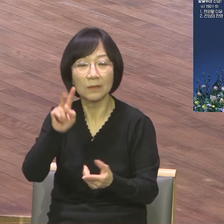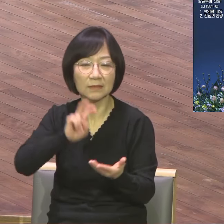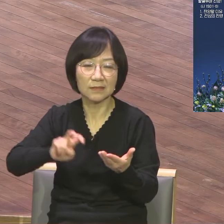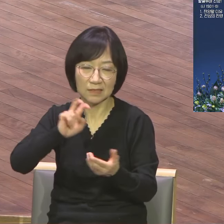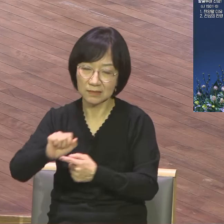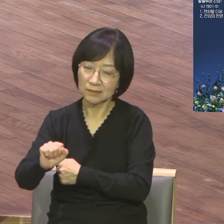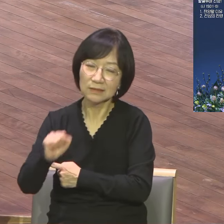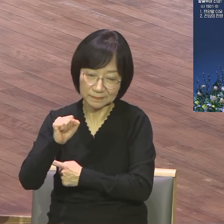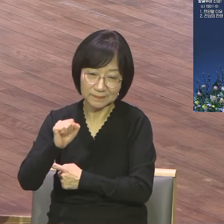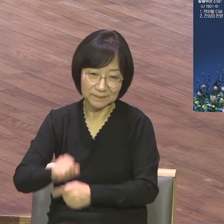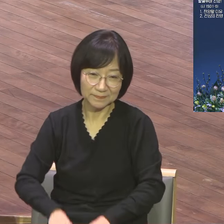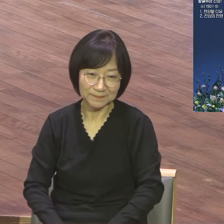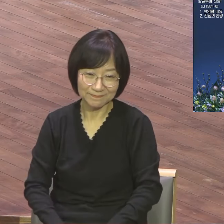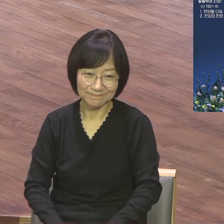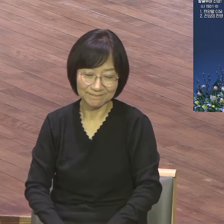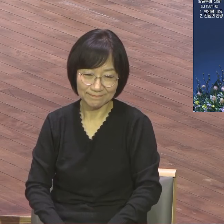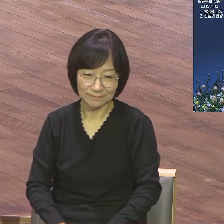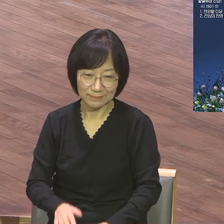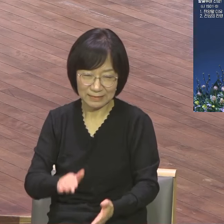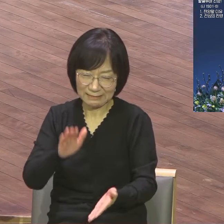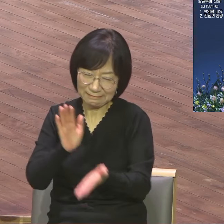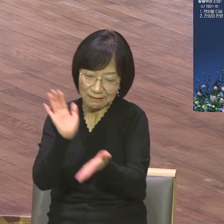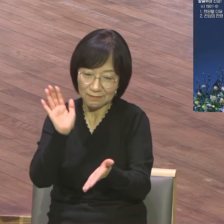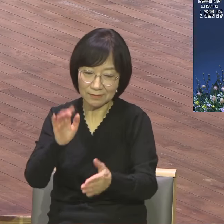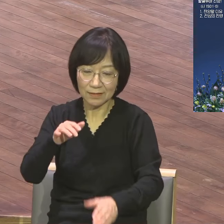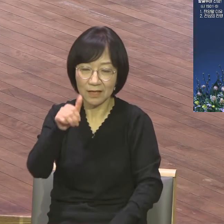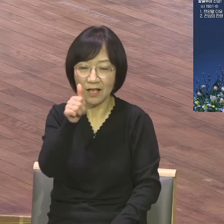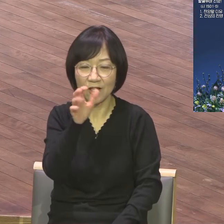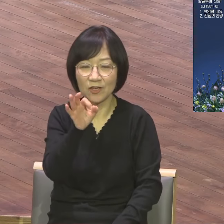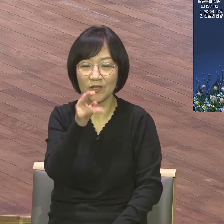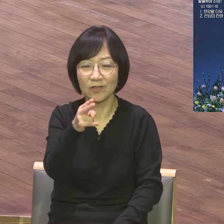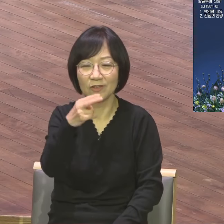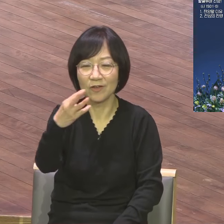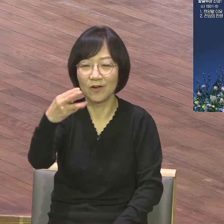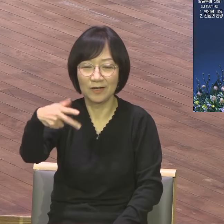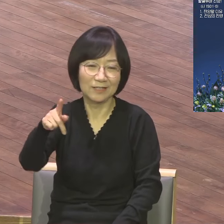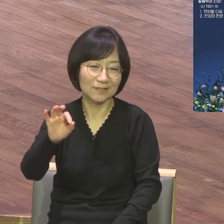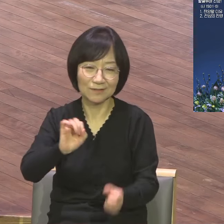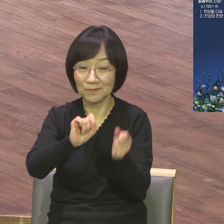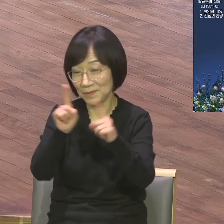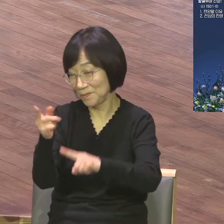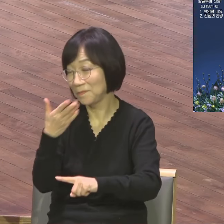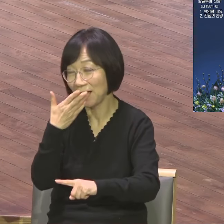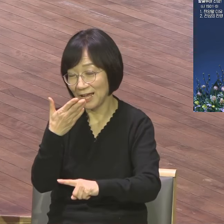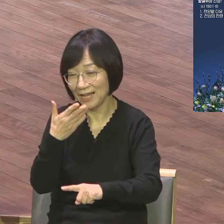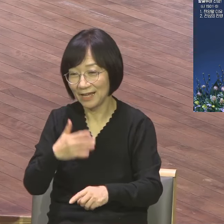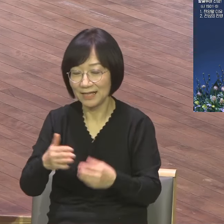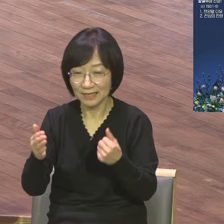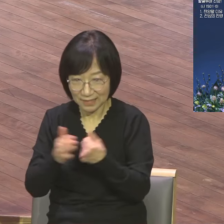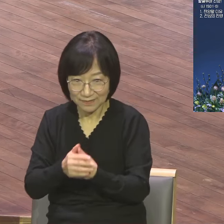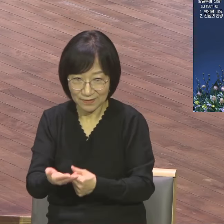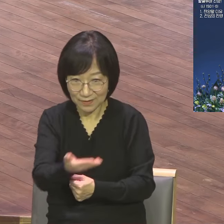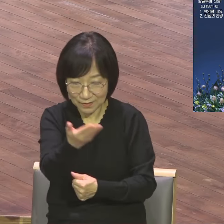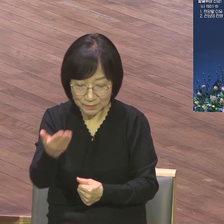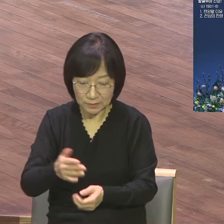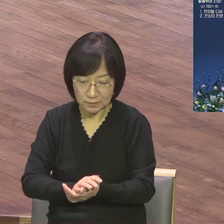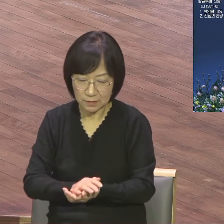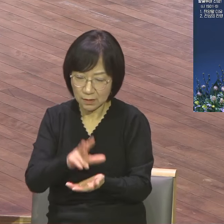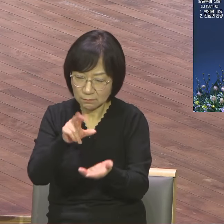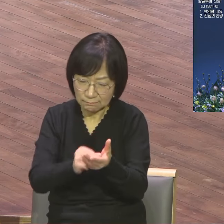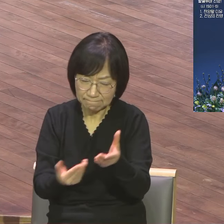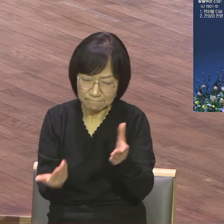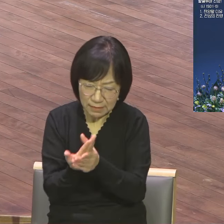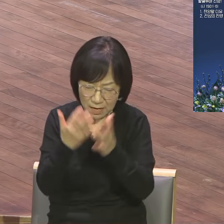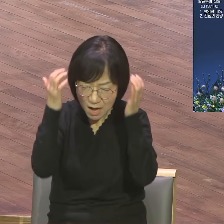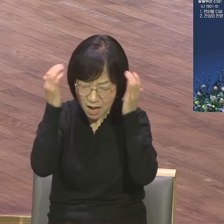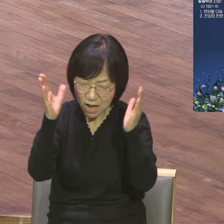찬양하면 열정이, 복음의 열정이 회복돼. 시편을 통해서 어떤 역경 속에서도 오히려 하나님을